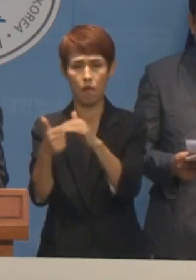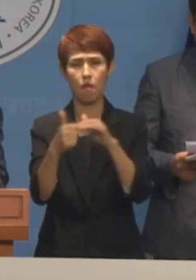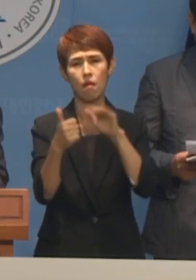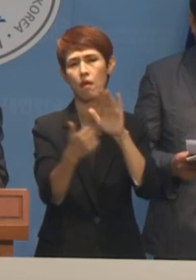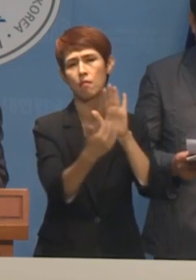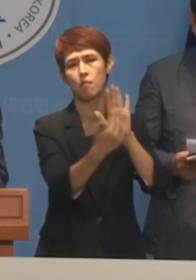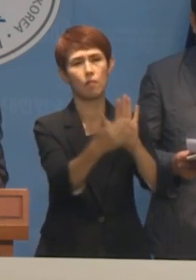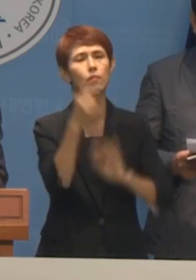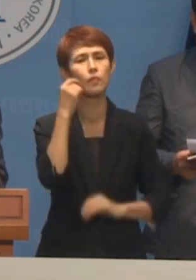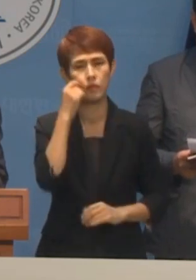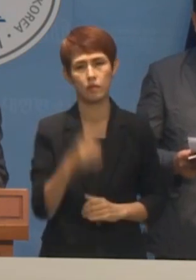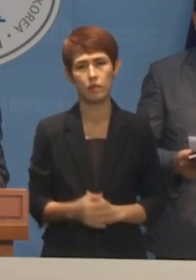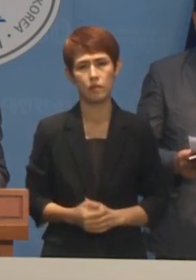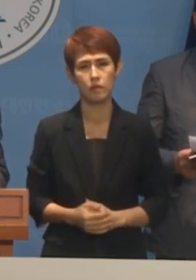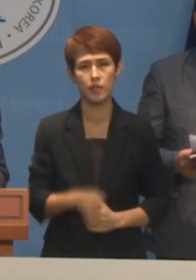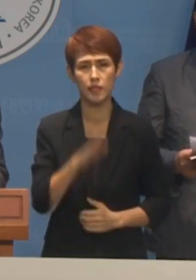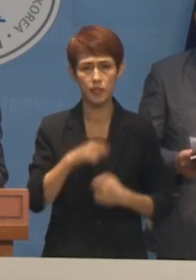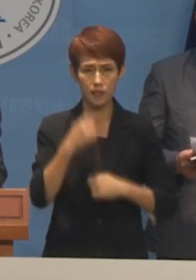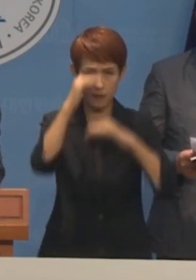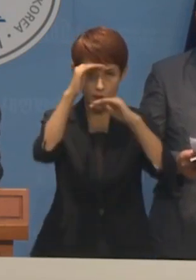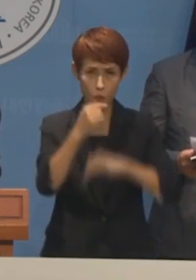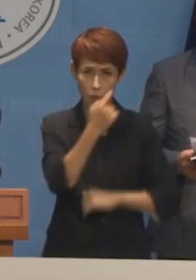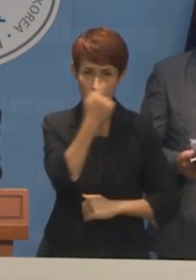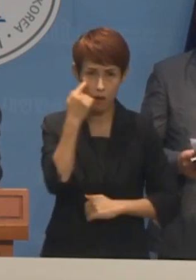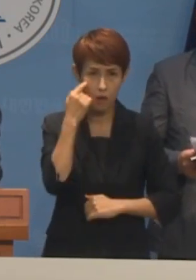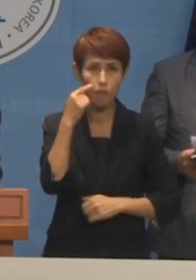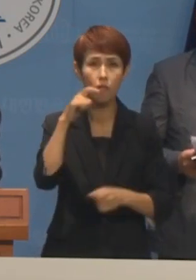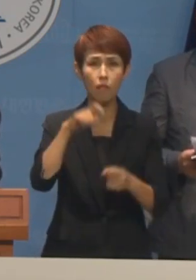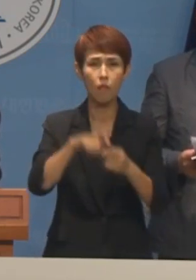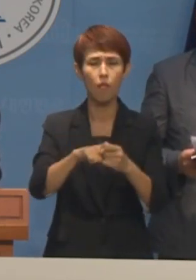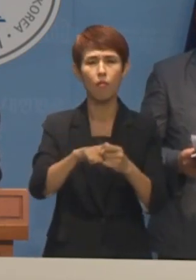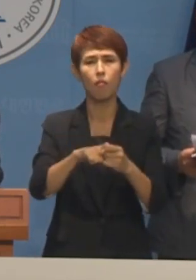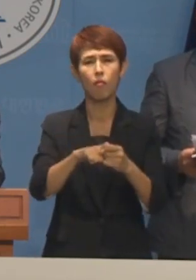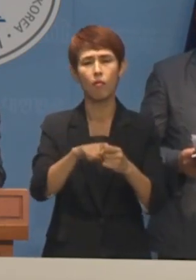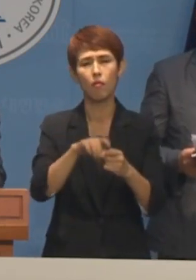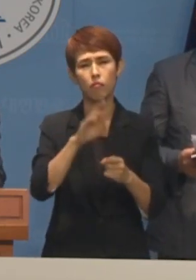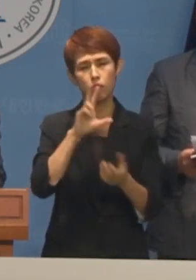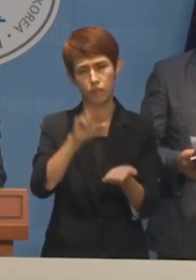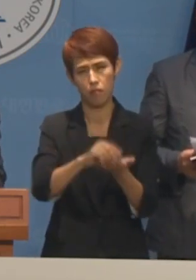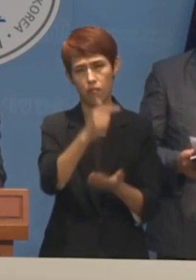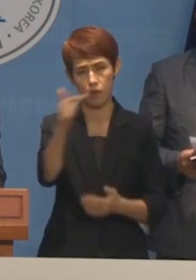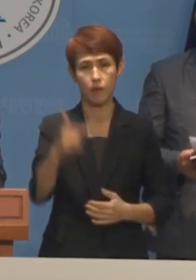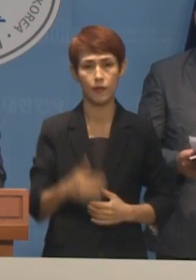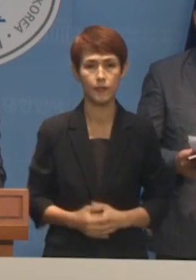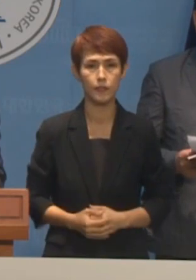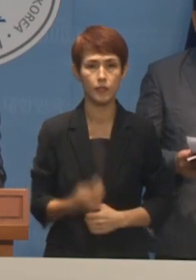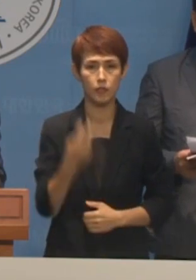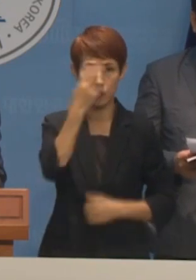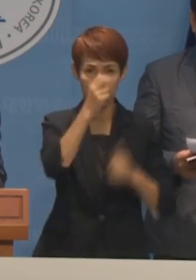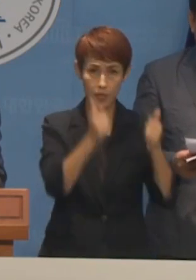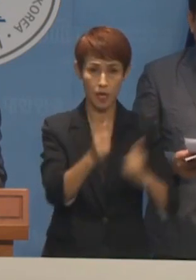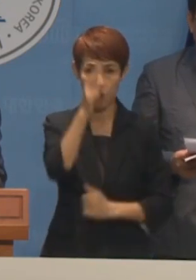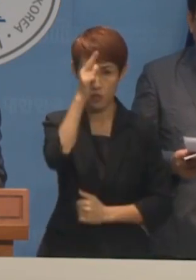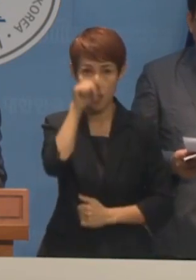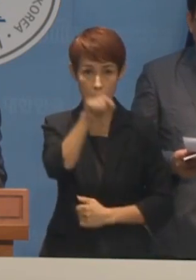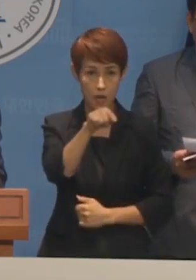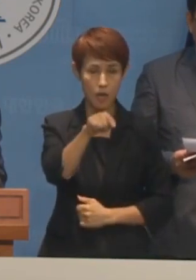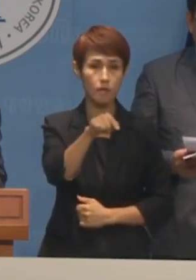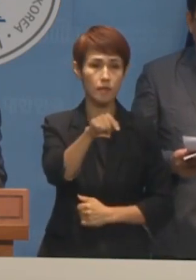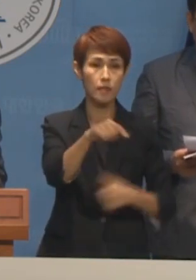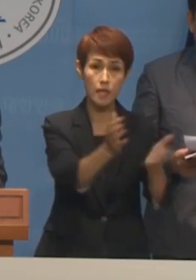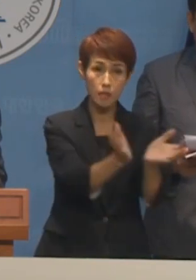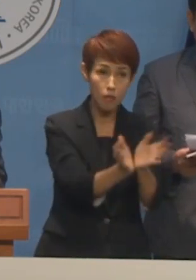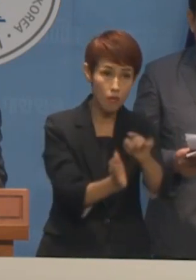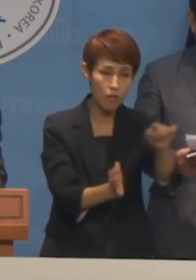정당성과 실체적 진실 확보에도 악영향을 끼치게 됩니다. 이에 검찰과 경찰 등 수사기관별로